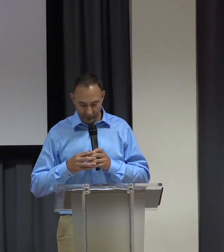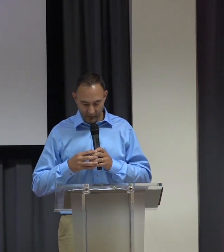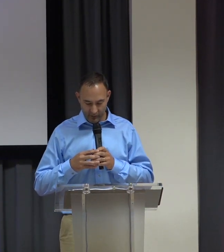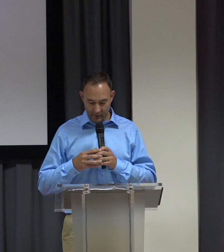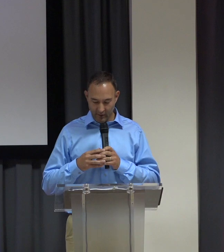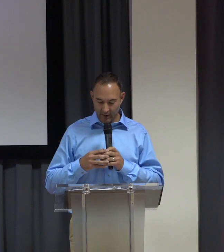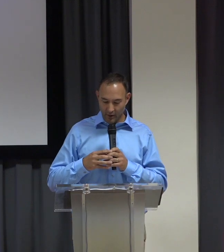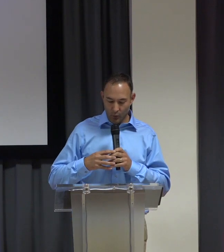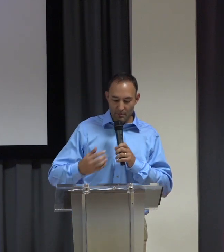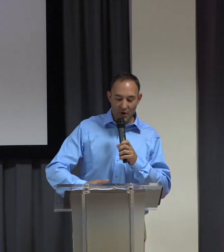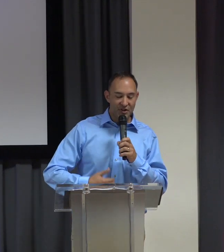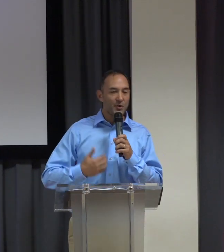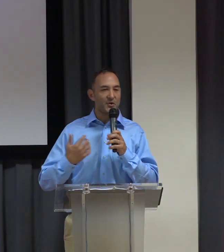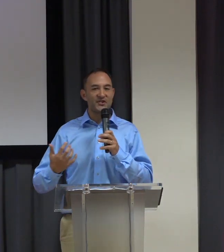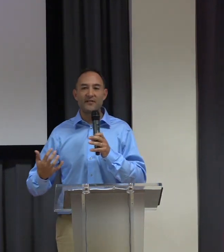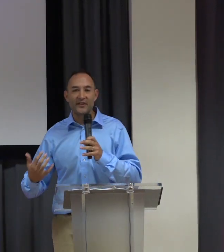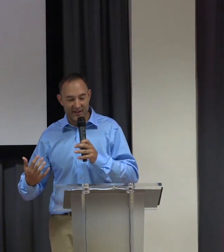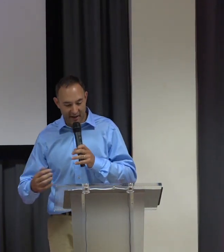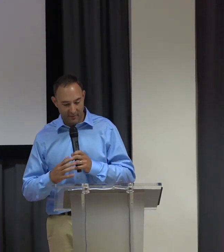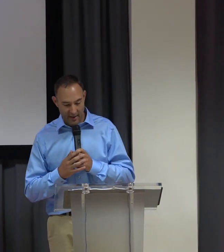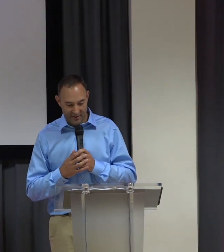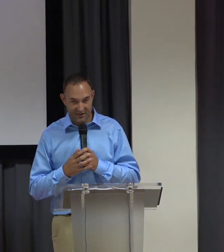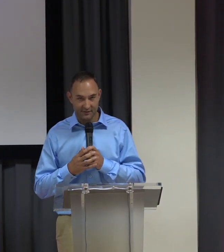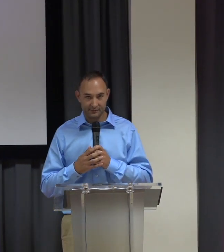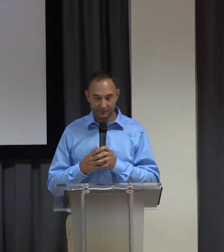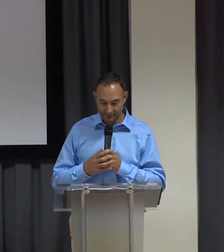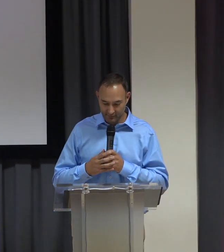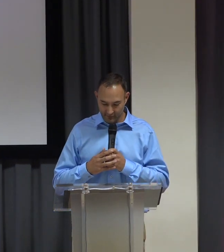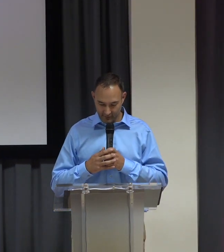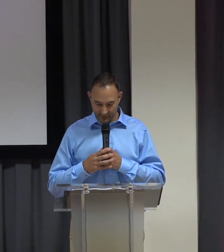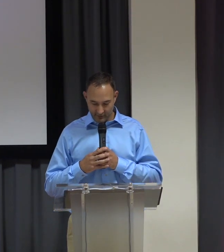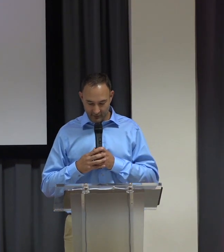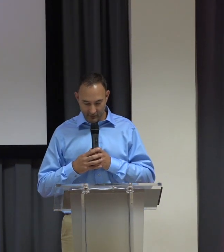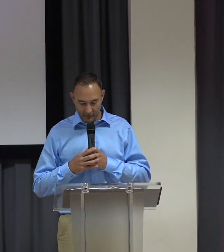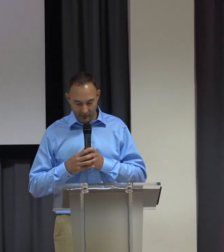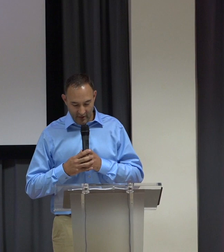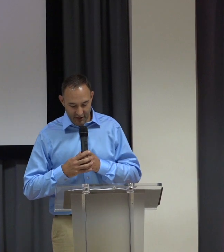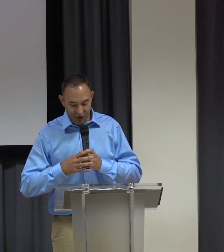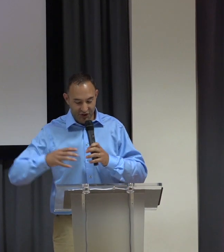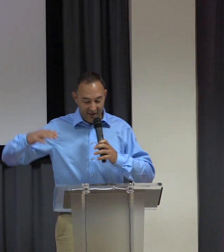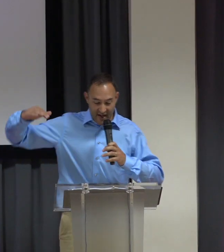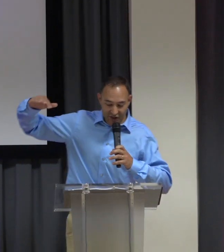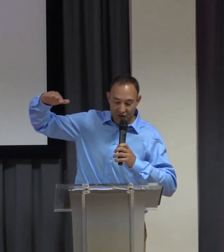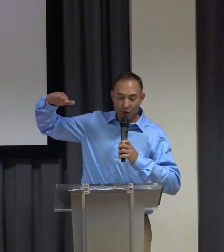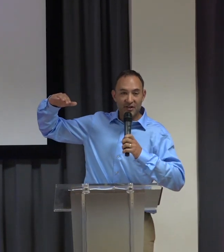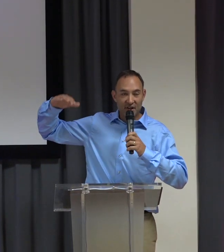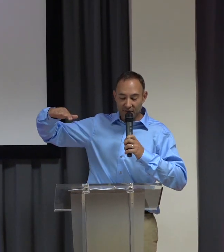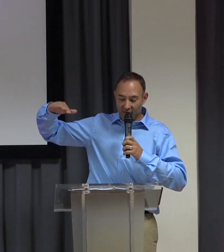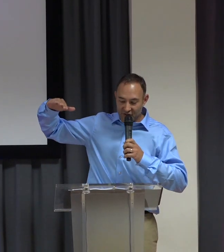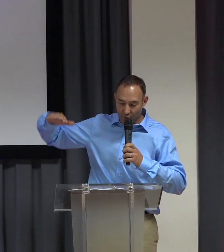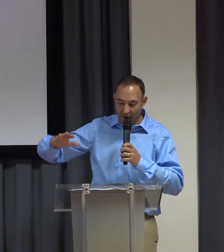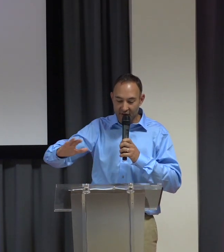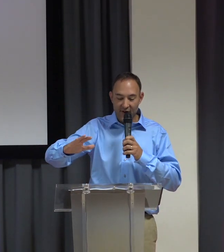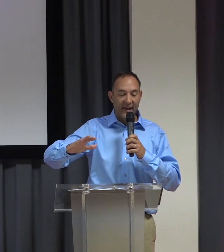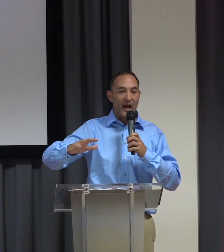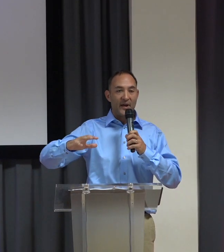idoles pour les adorer, when Moses was receiving the Ten Commandments, pendant que Moïse recevait les 10 commandements, he actually told the sons of Levi